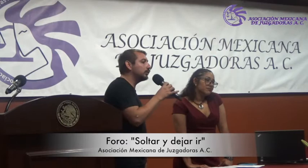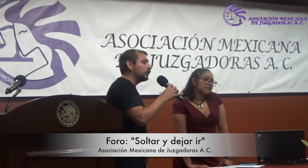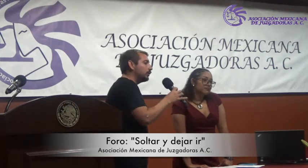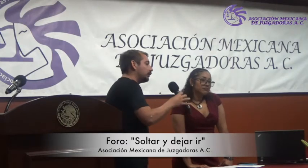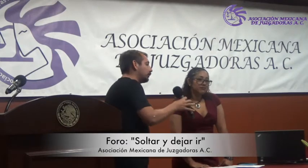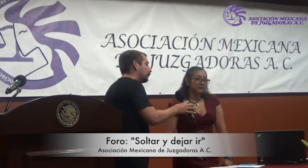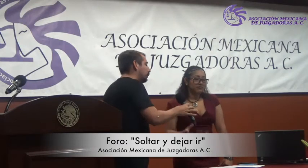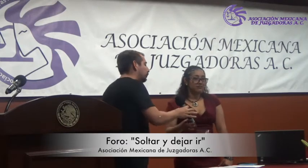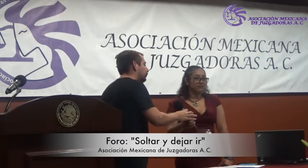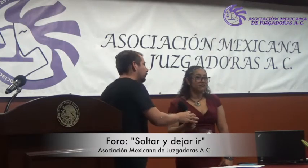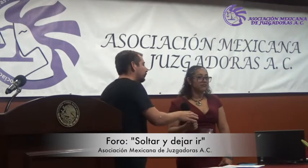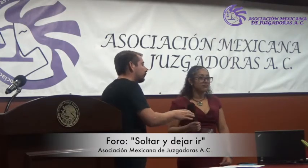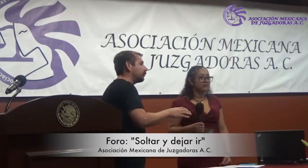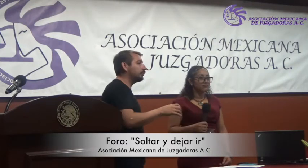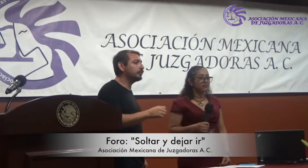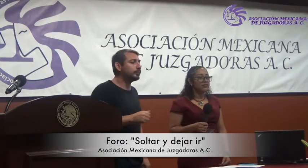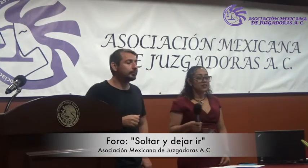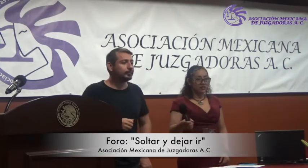mismo.